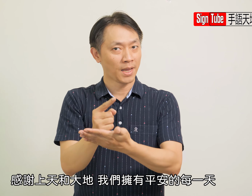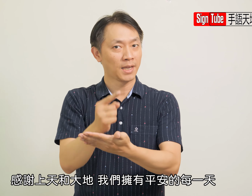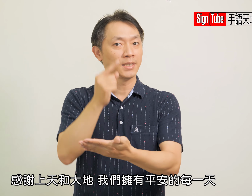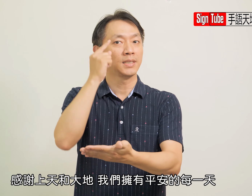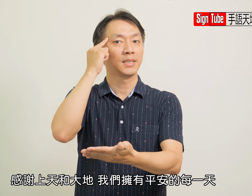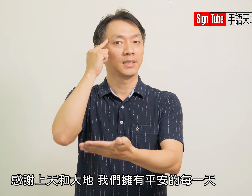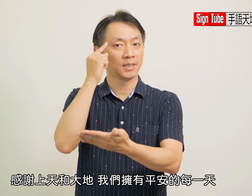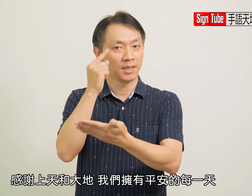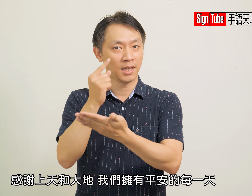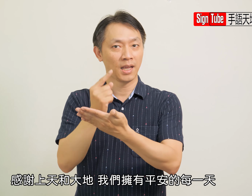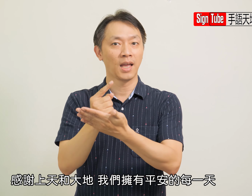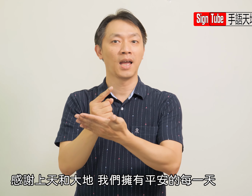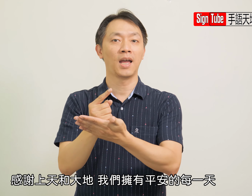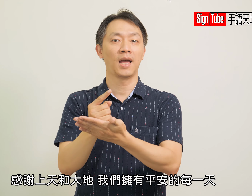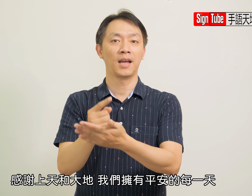每一